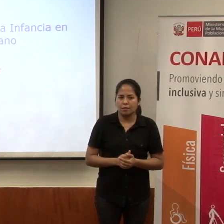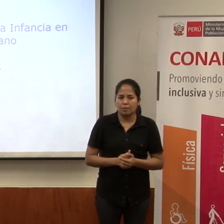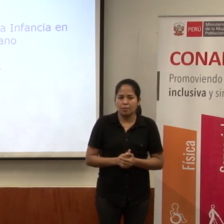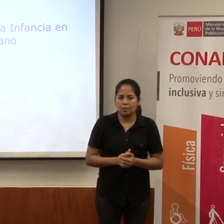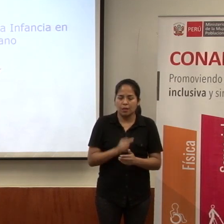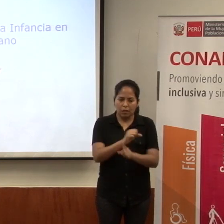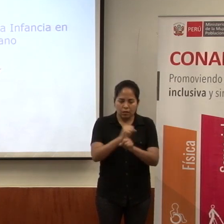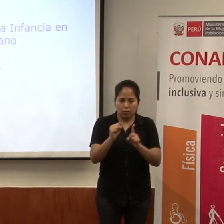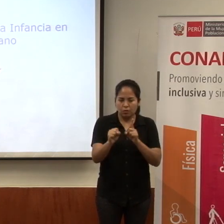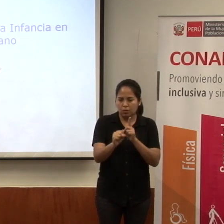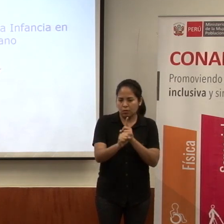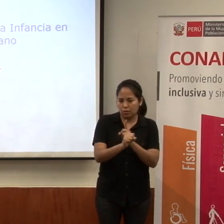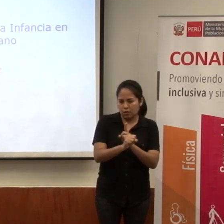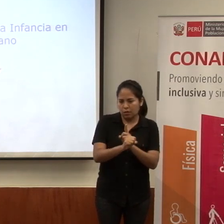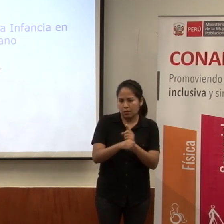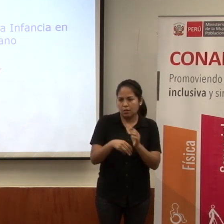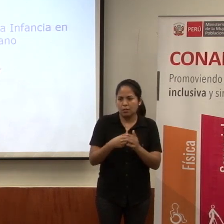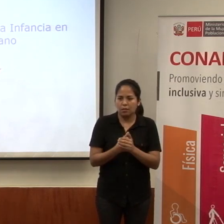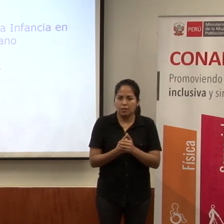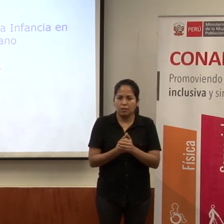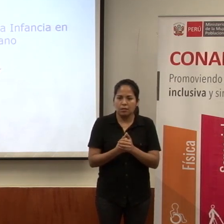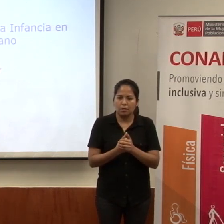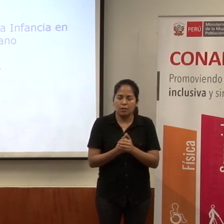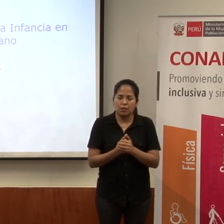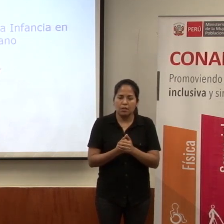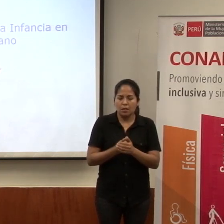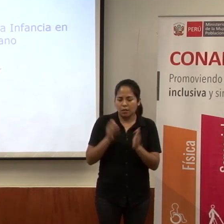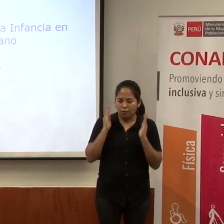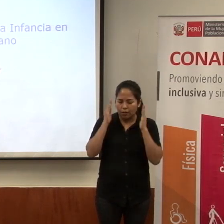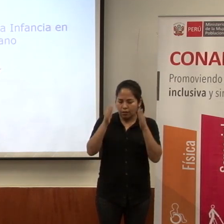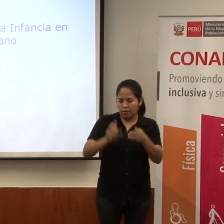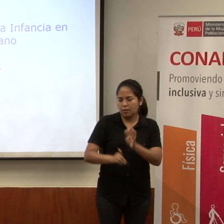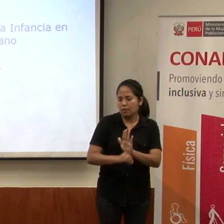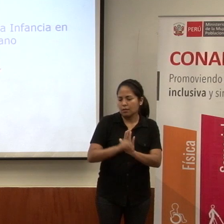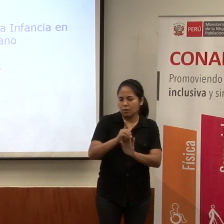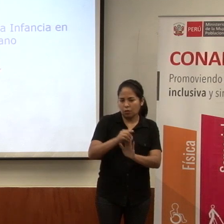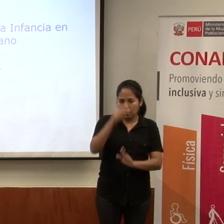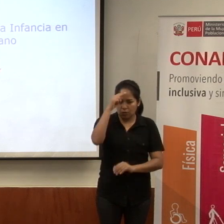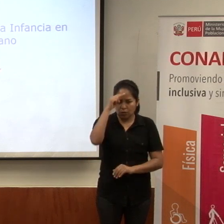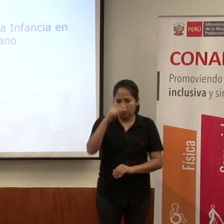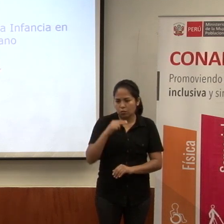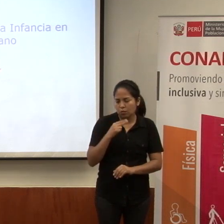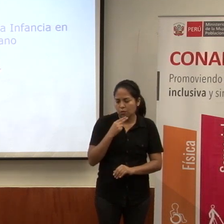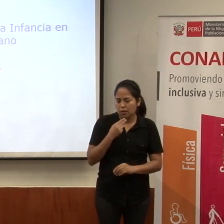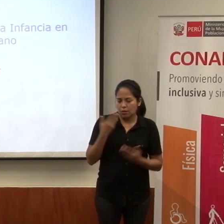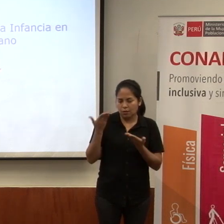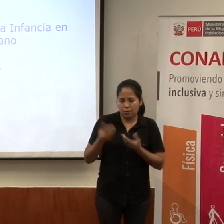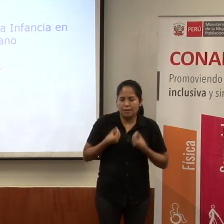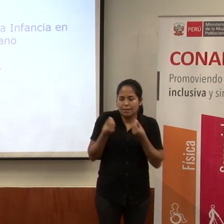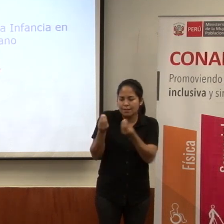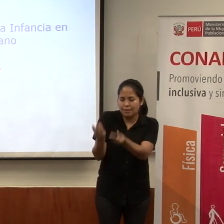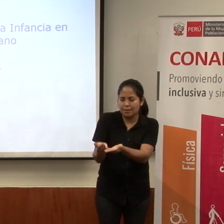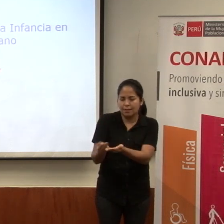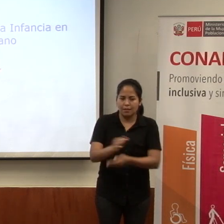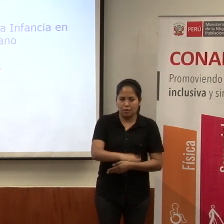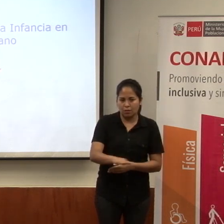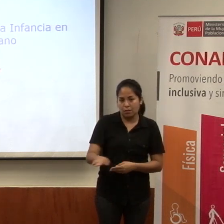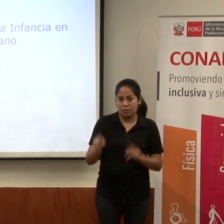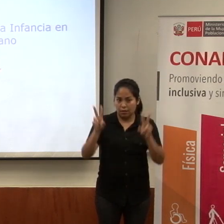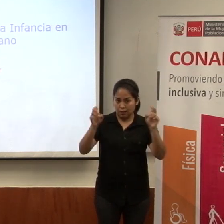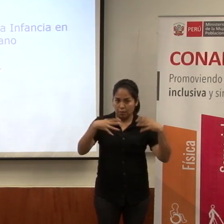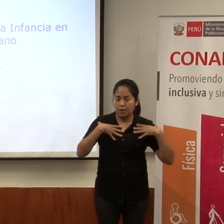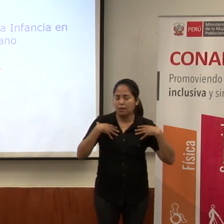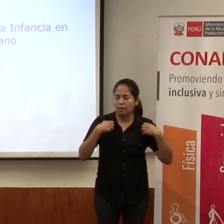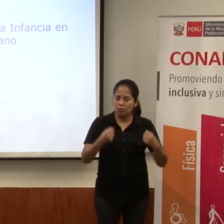que se precie de una sociedad basada en el desarrollo humano puede dar para los niños, en particular en salud, pero también